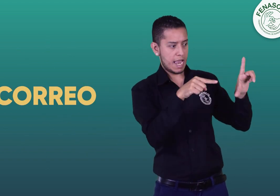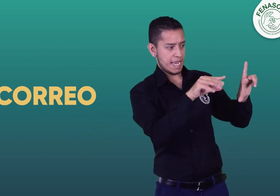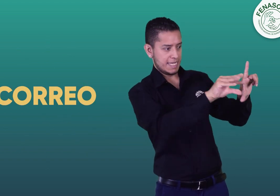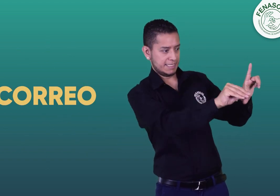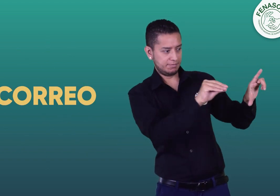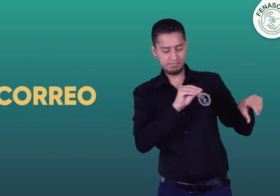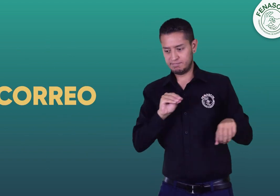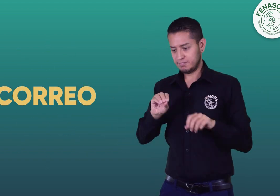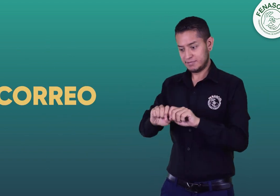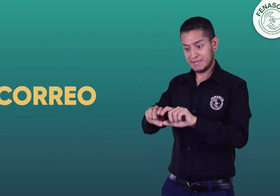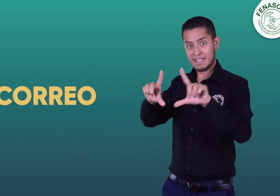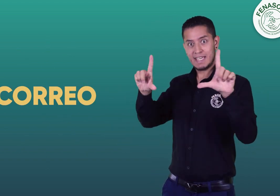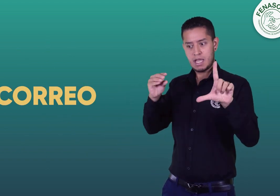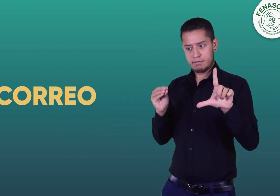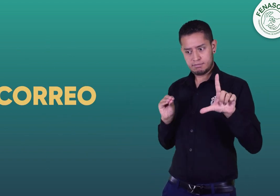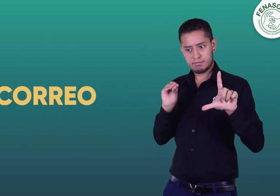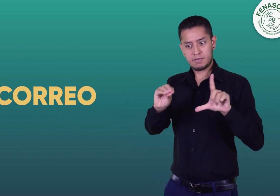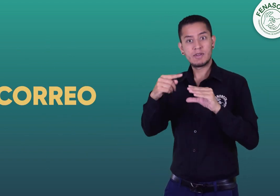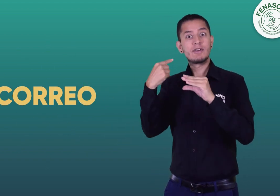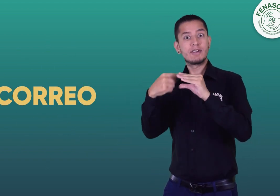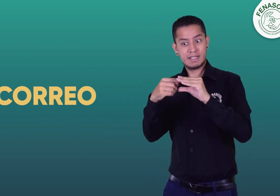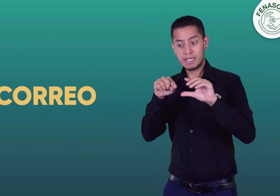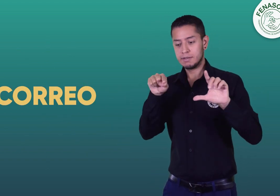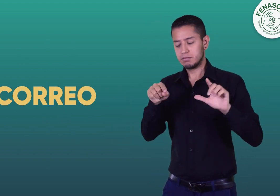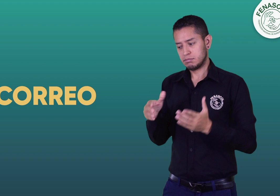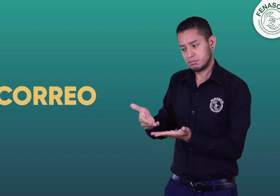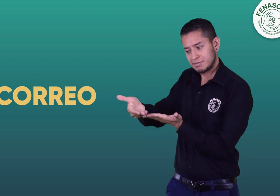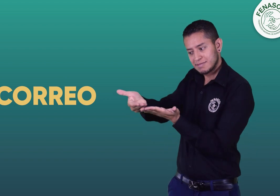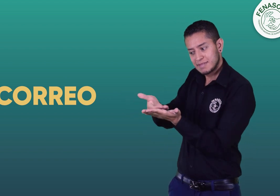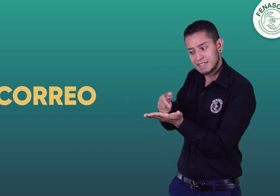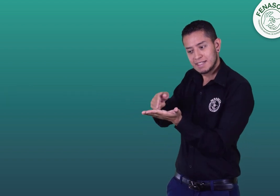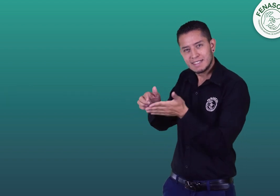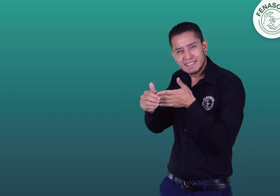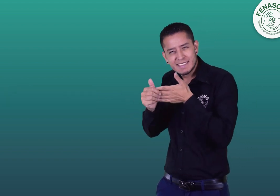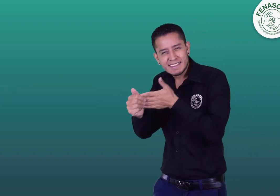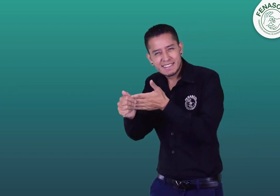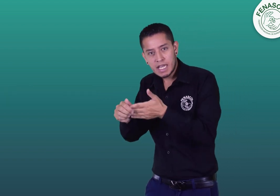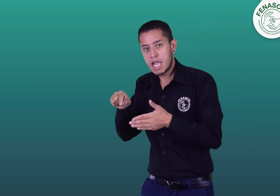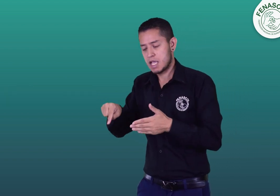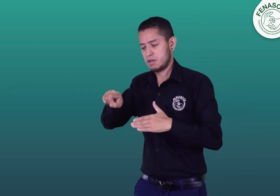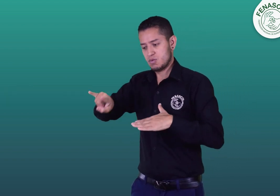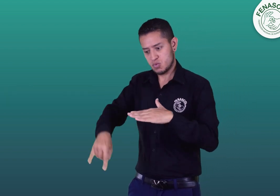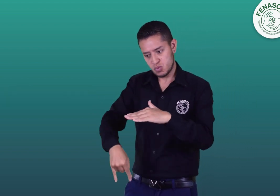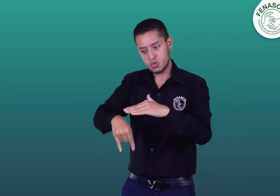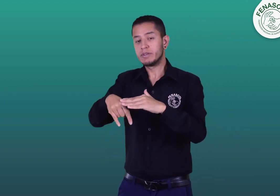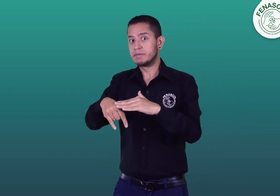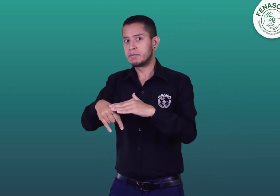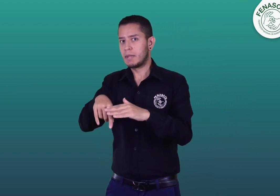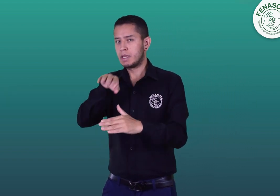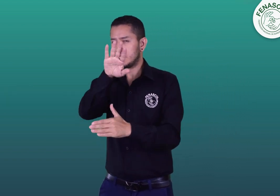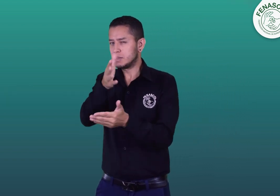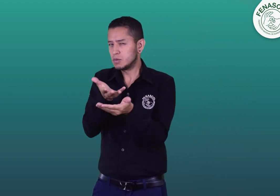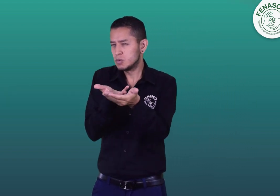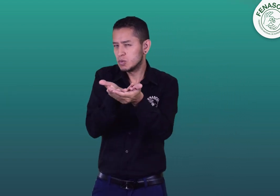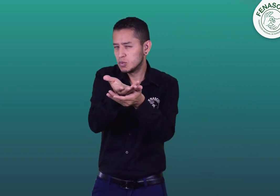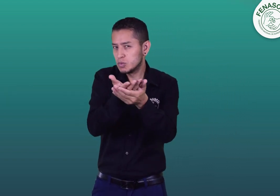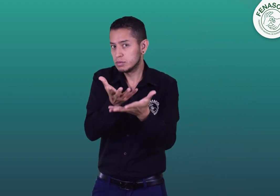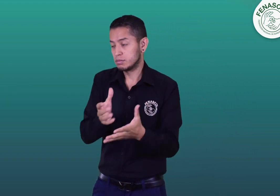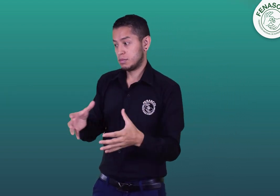correos. Cuando ya tengas esas direcciones de correo electrónico, adjunta la guía. Si hace parte de una organización de